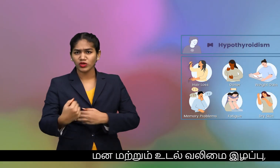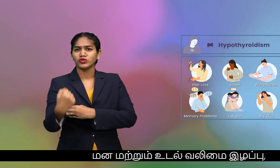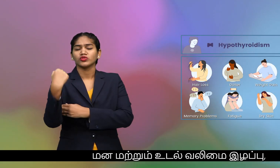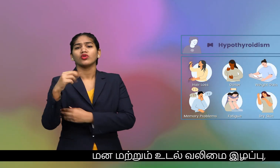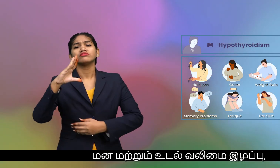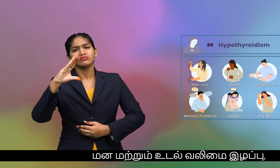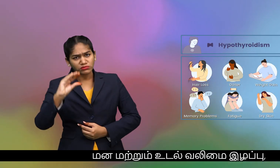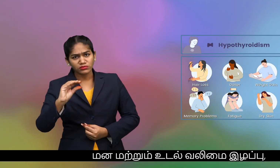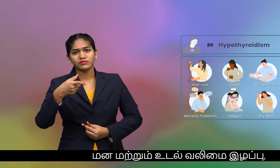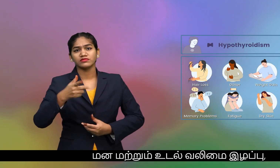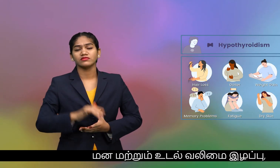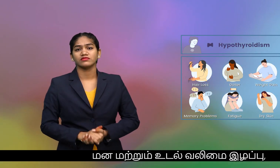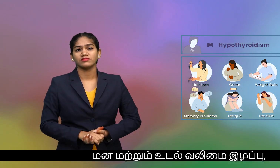இழப்பு,